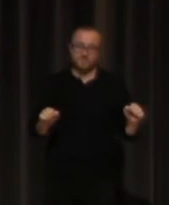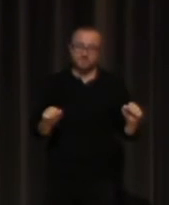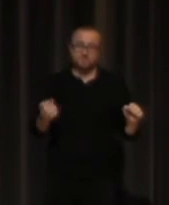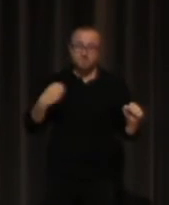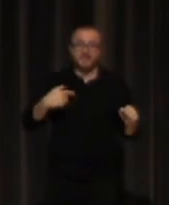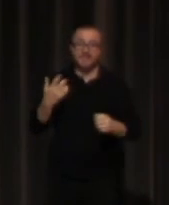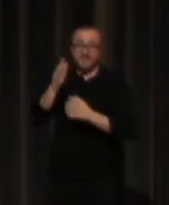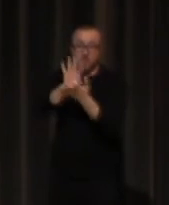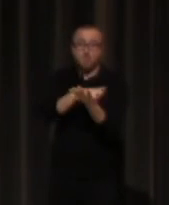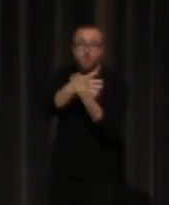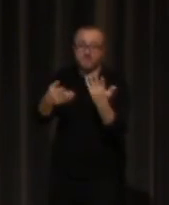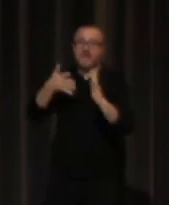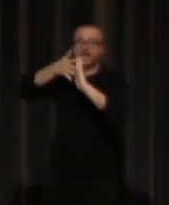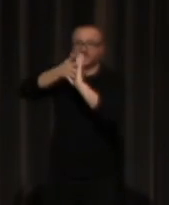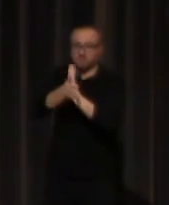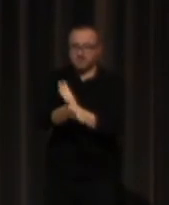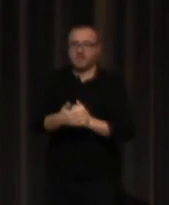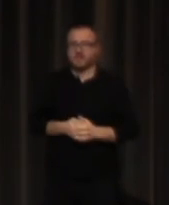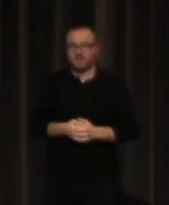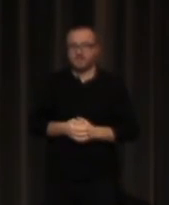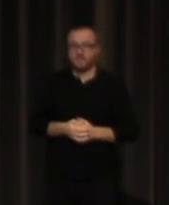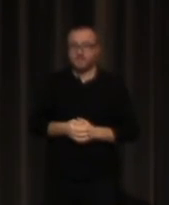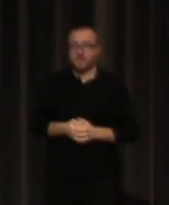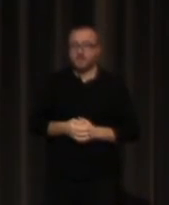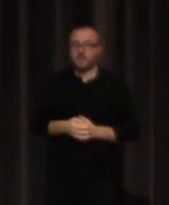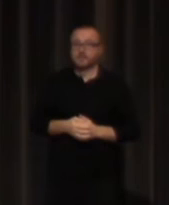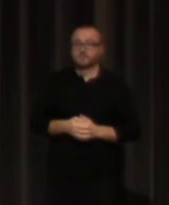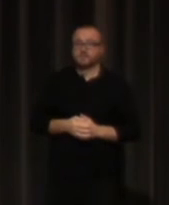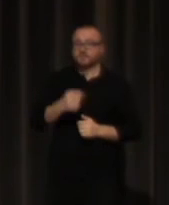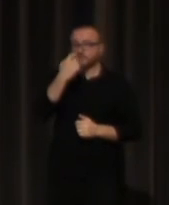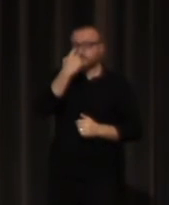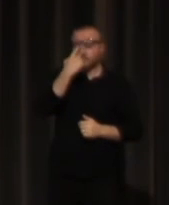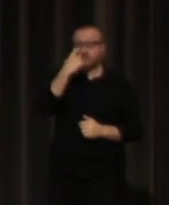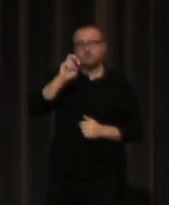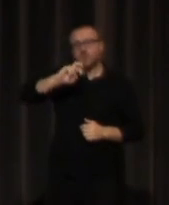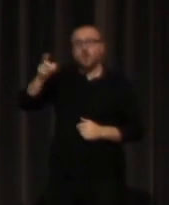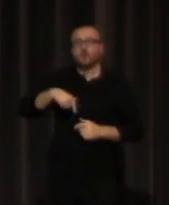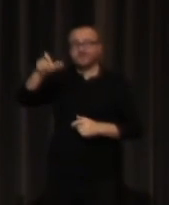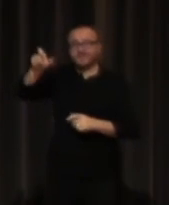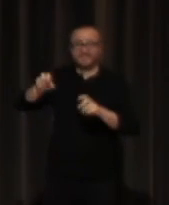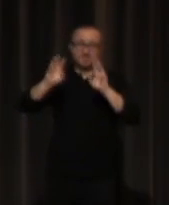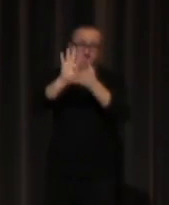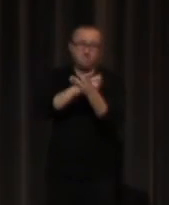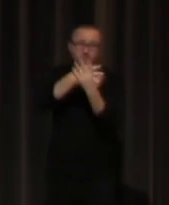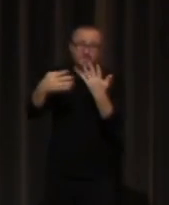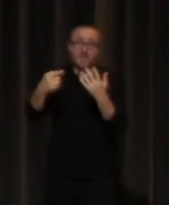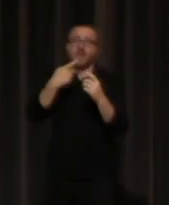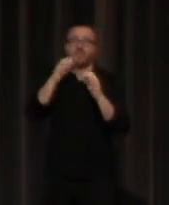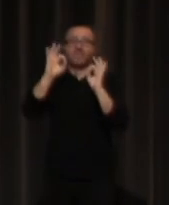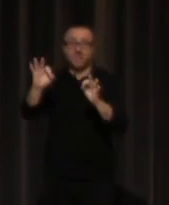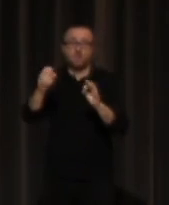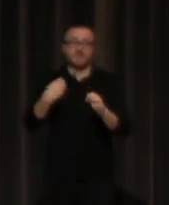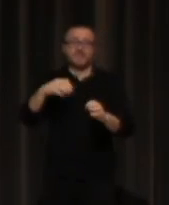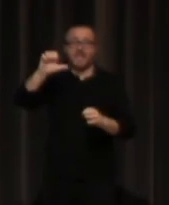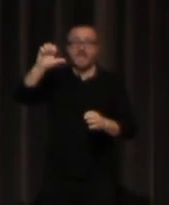la Pilar segur que sabrà, Pilar Esterlich, de Goethe, de Wanderers Nachtlied, que llavors Espriu va traduir